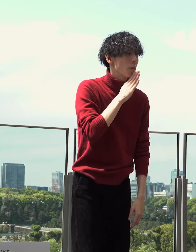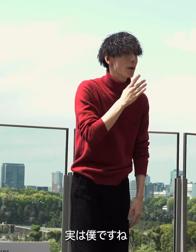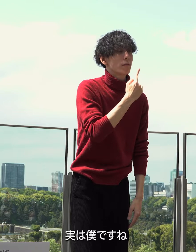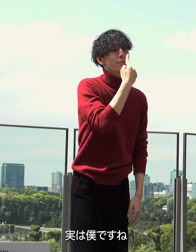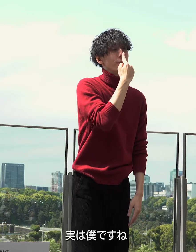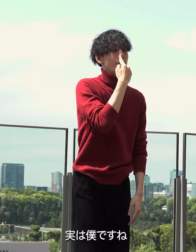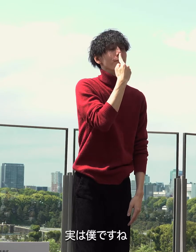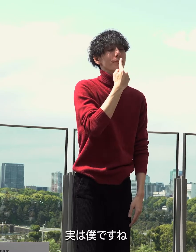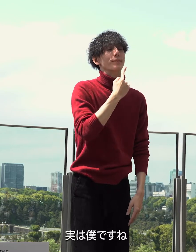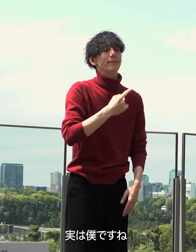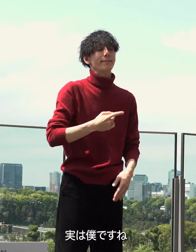実は僕ですね、